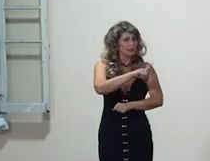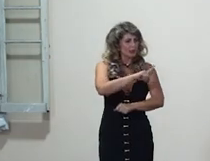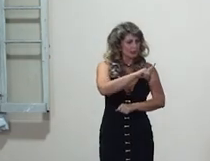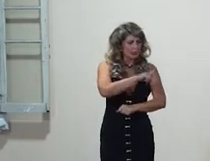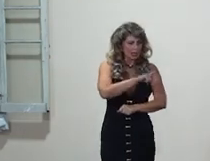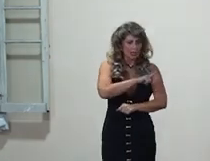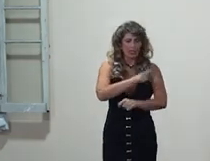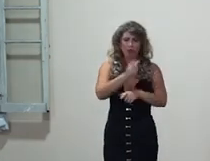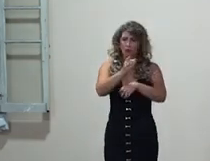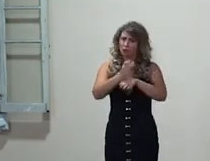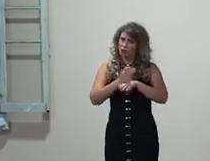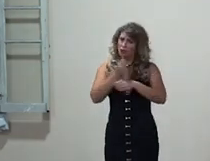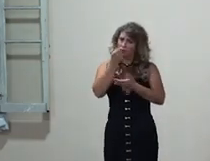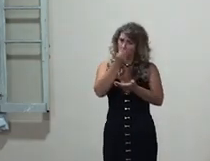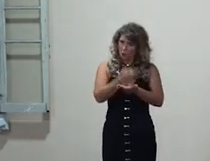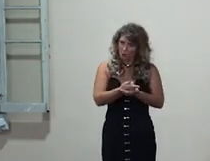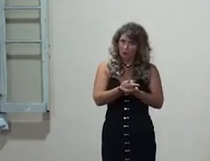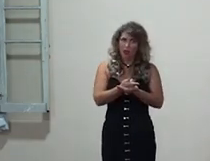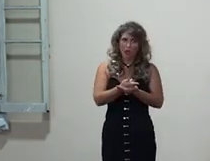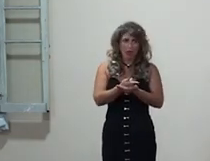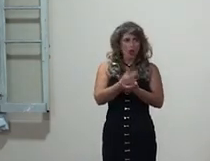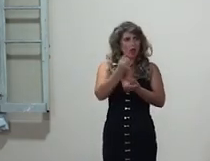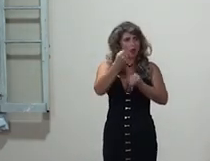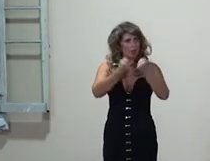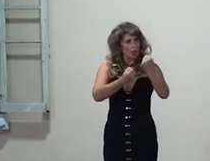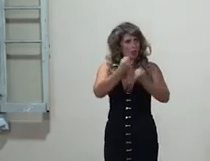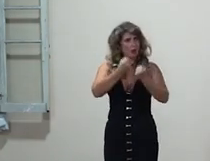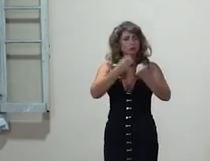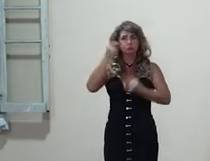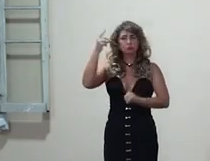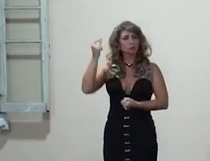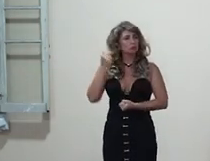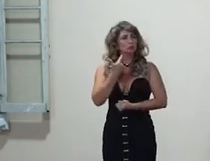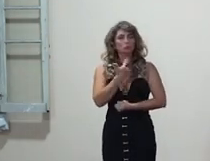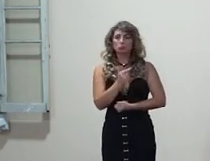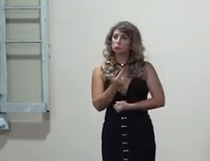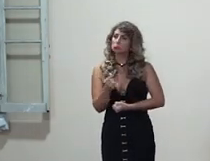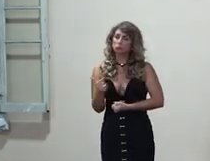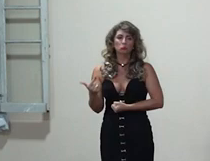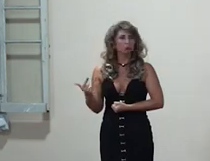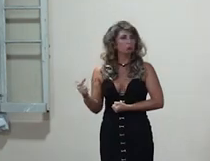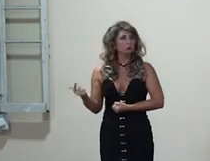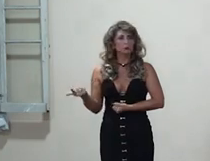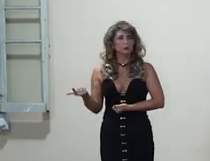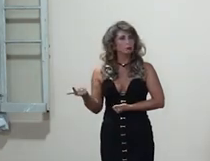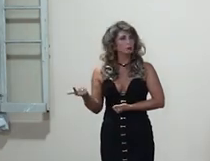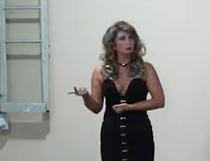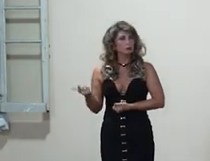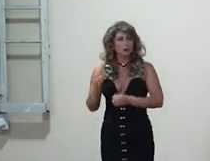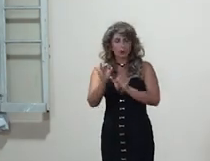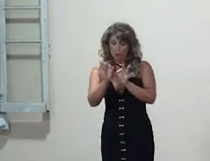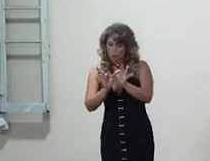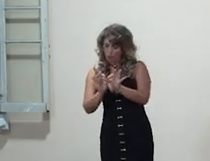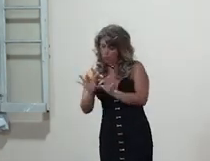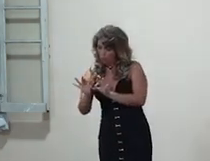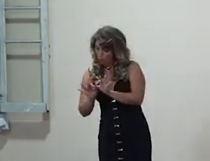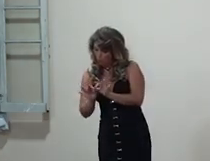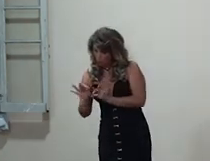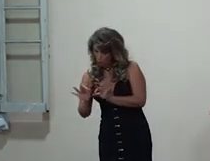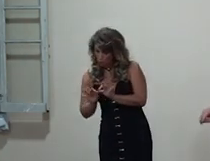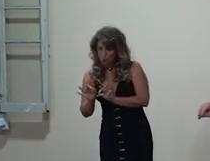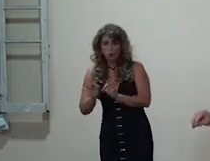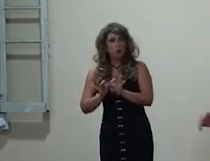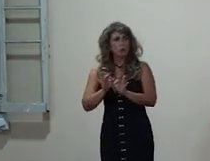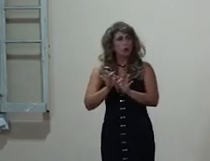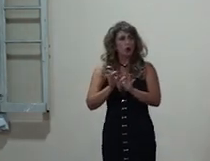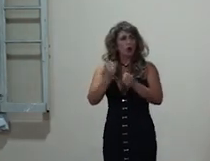alguma linha de crédito para comprar carro antigo? O pessoal disse: não, não existe. Para restaurar carro antigo, existe